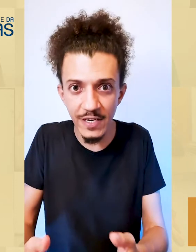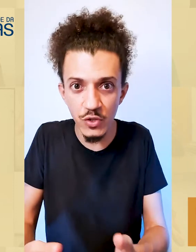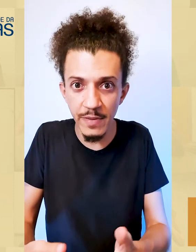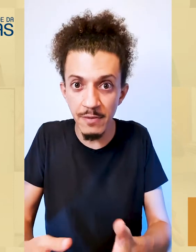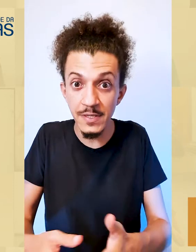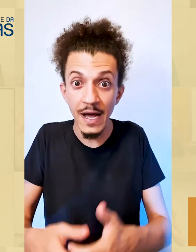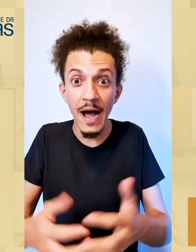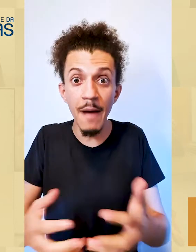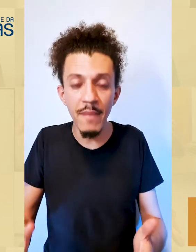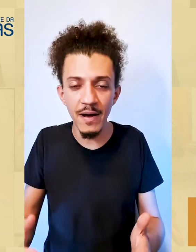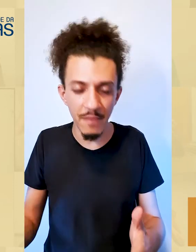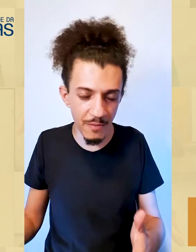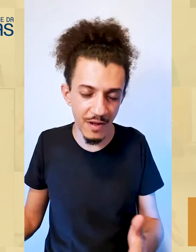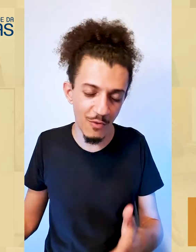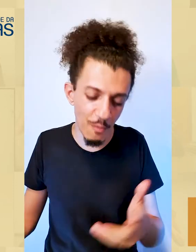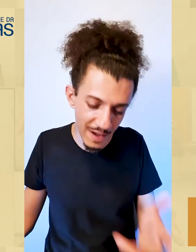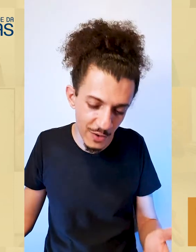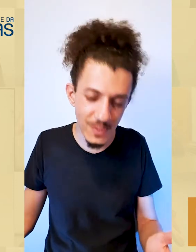Nós, seres humanos,